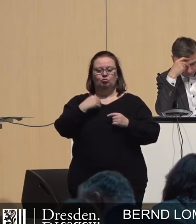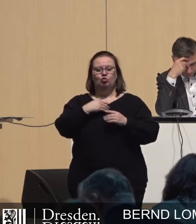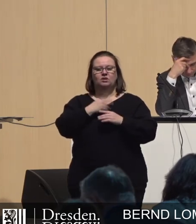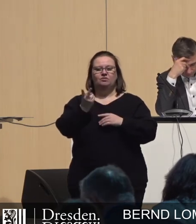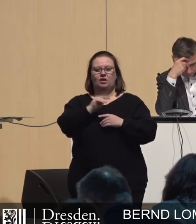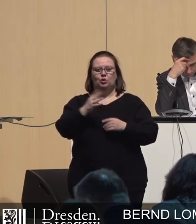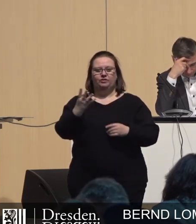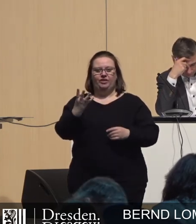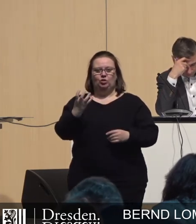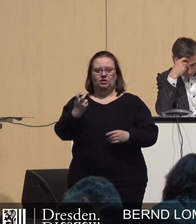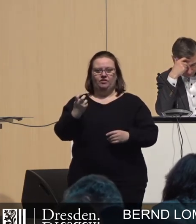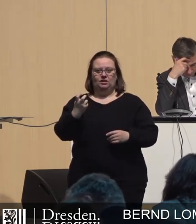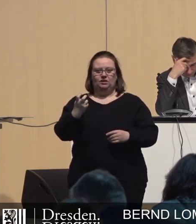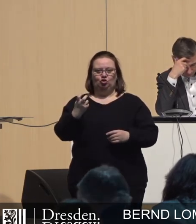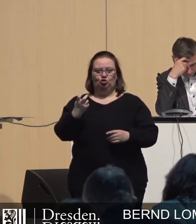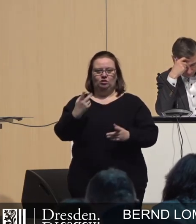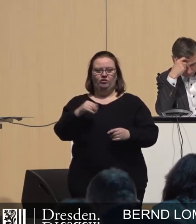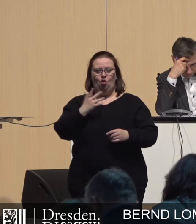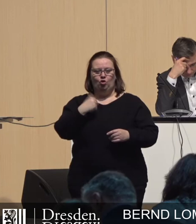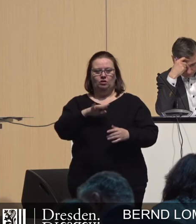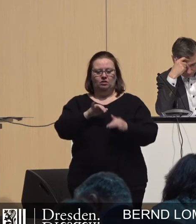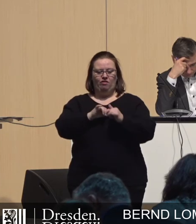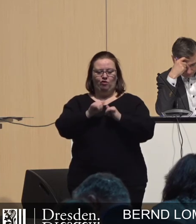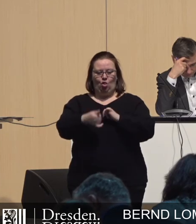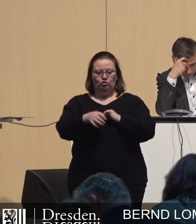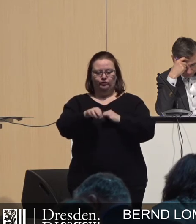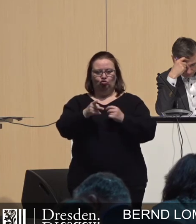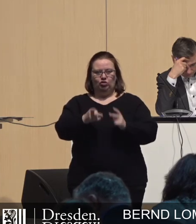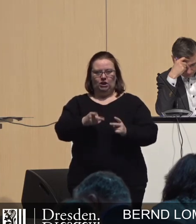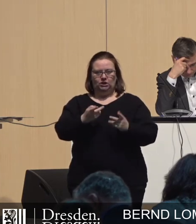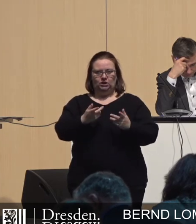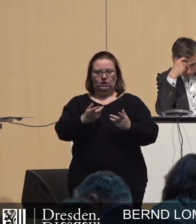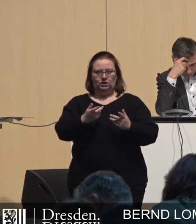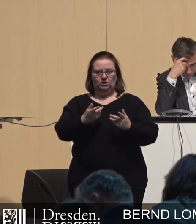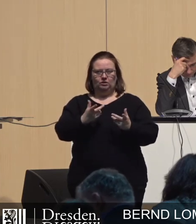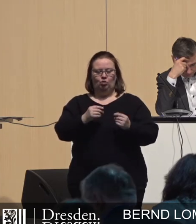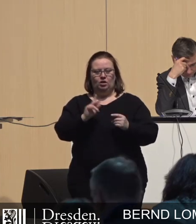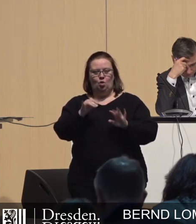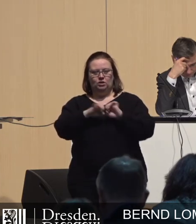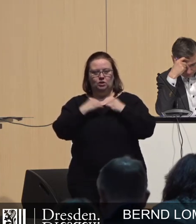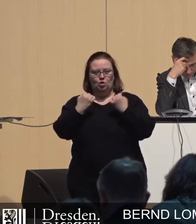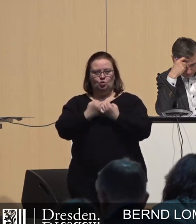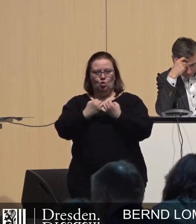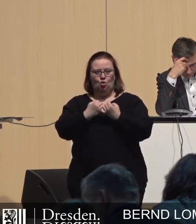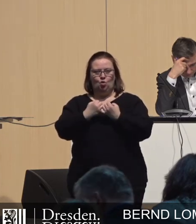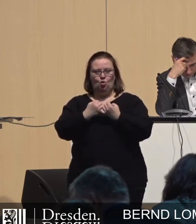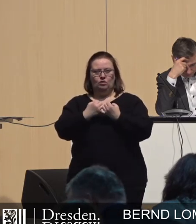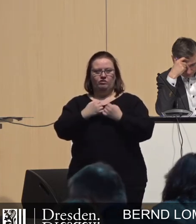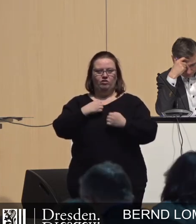2024 die Verluste kommen würden für die Stadt, dass eben die Situation der Zuschüsse von